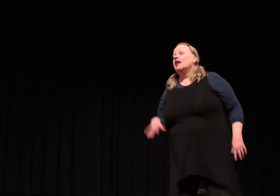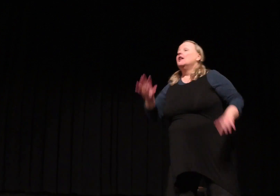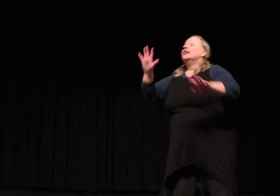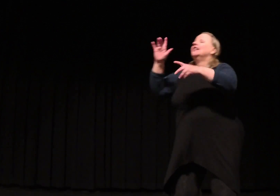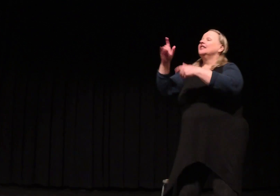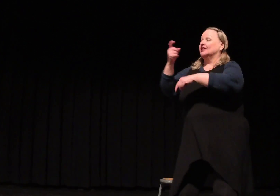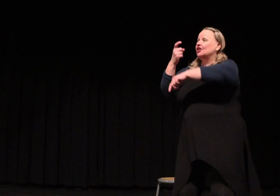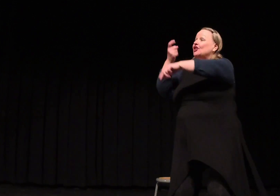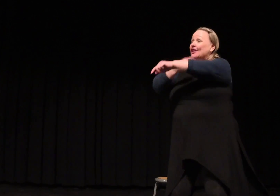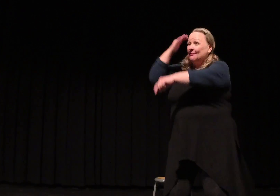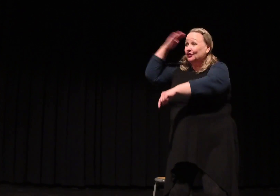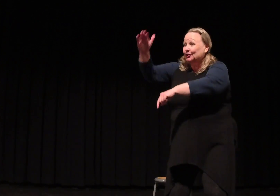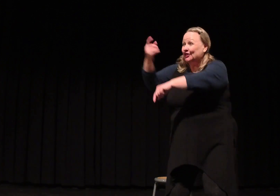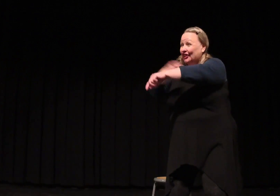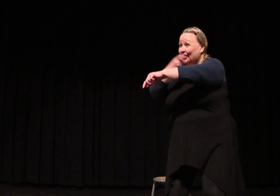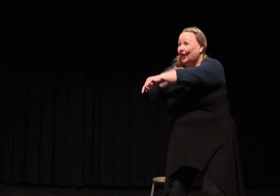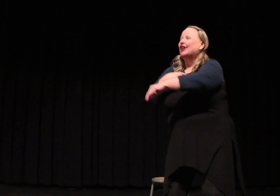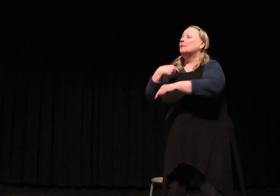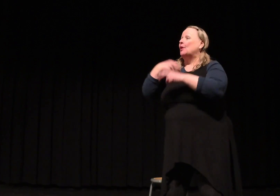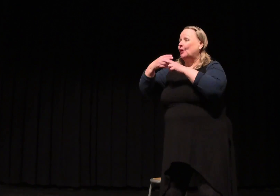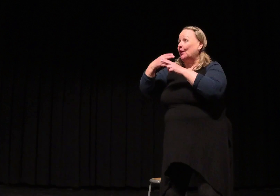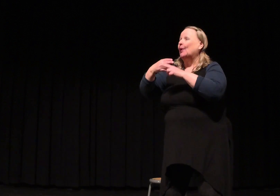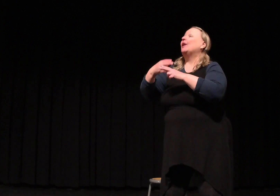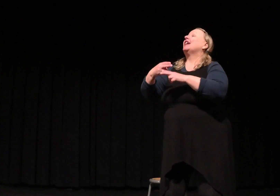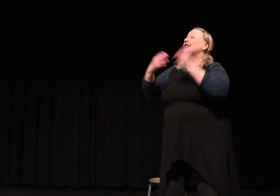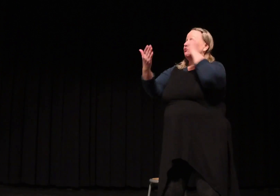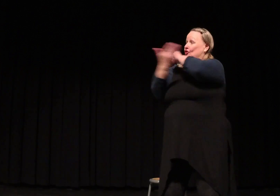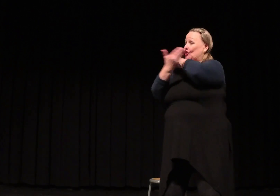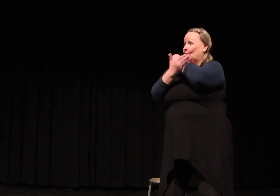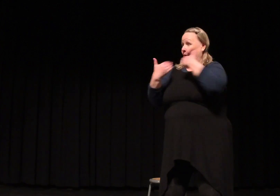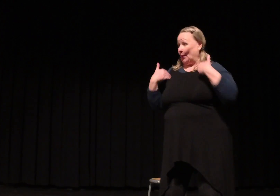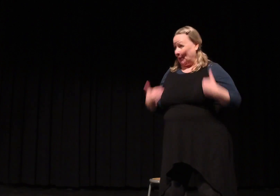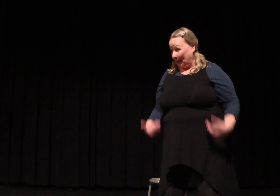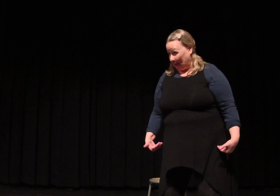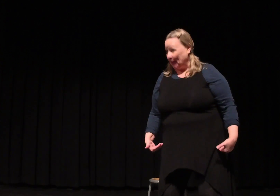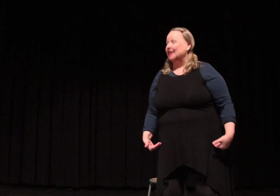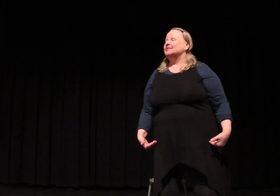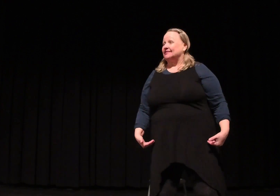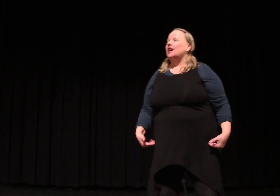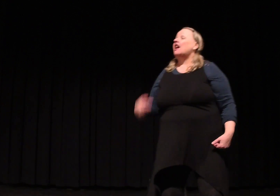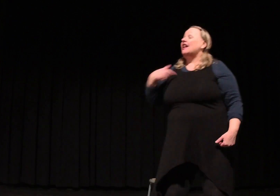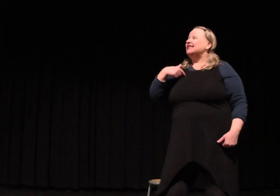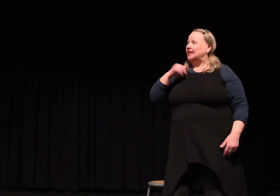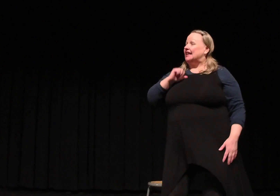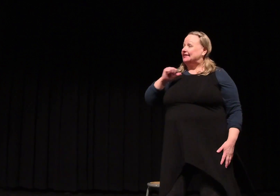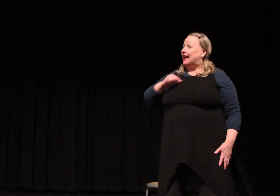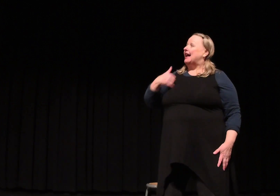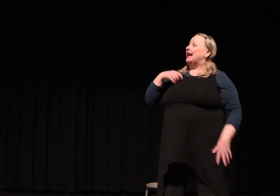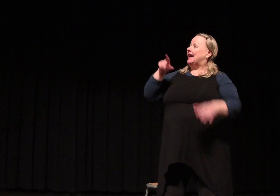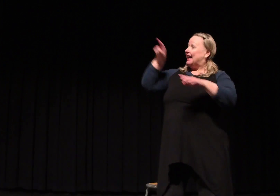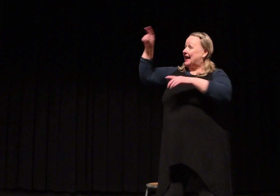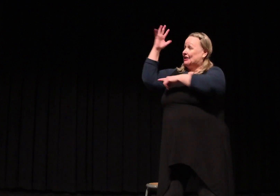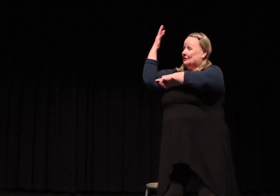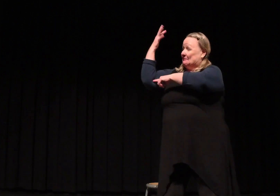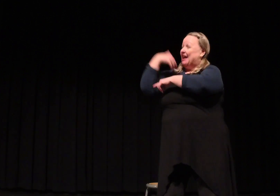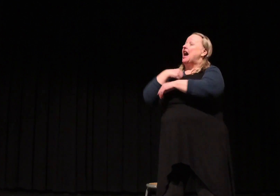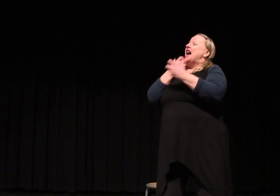ça, là. Tu sais, bonjour, docteur. Moi, je m'appelle Timber.